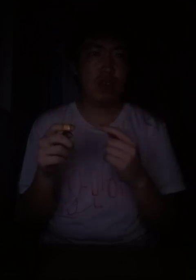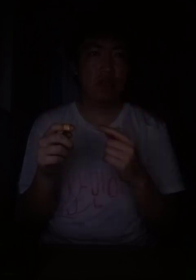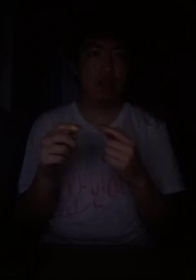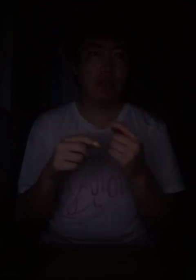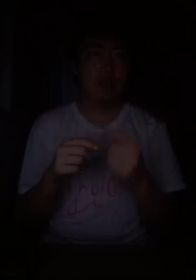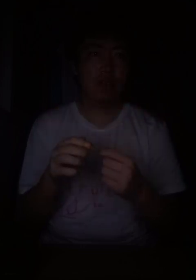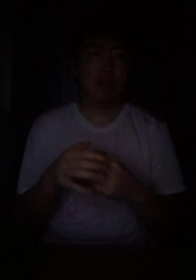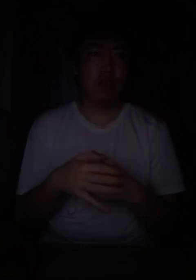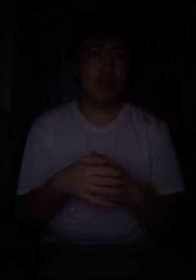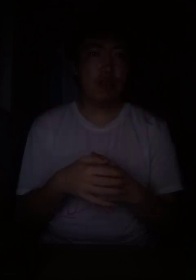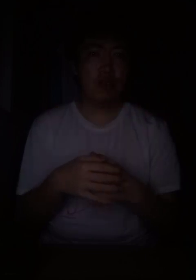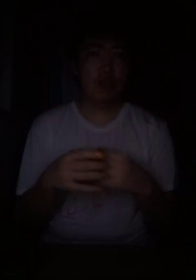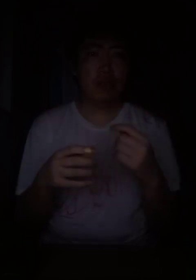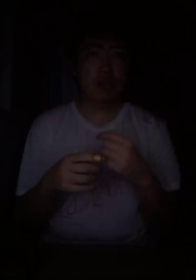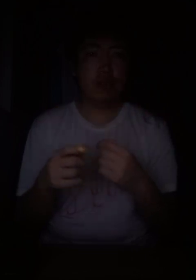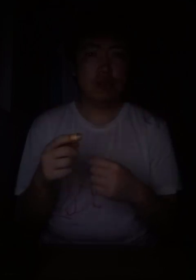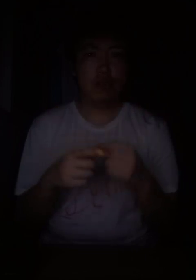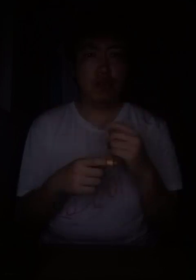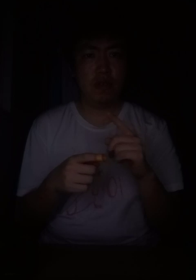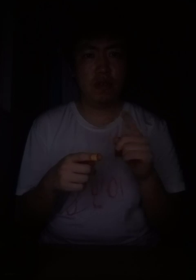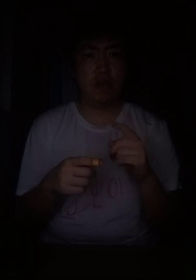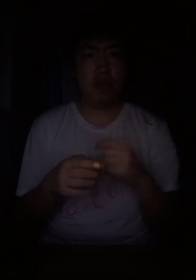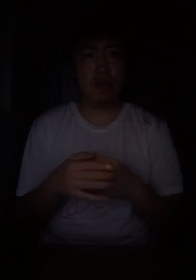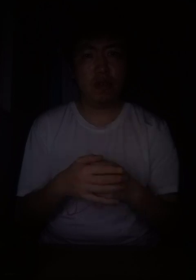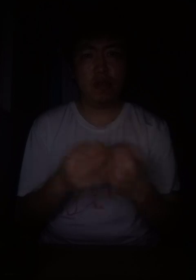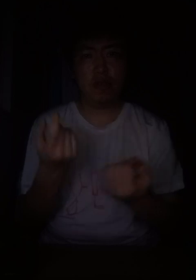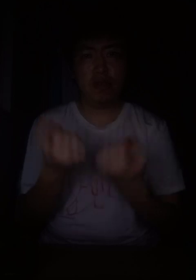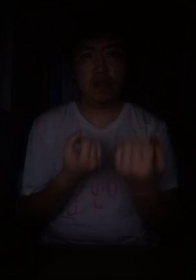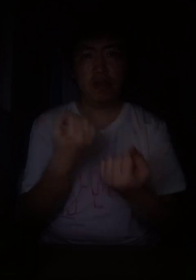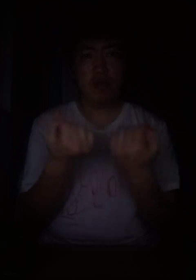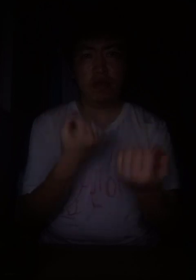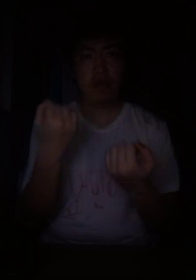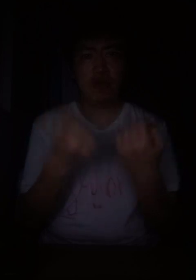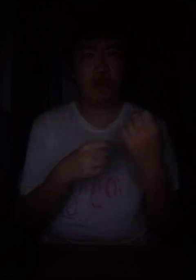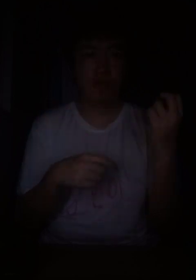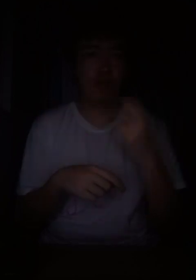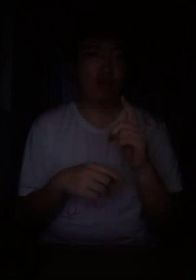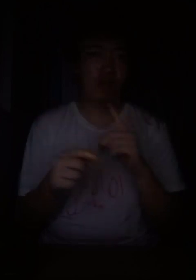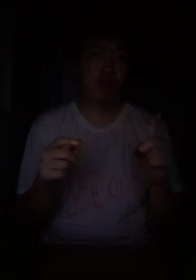올라가서 어떻게 어떻게 자전거